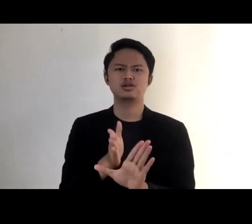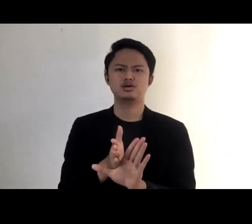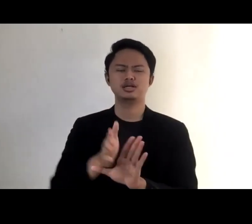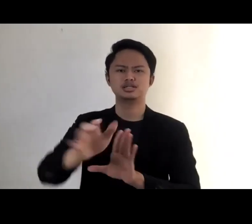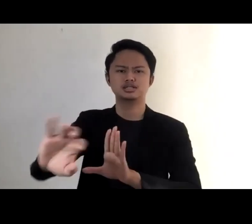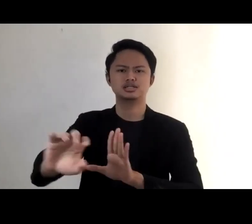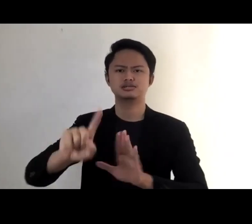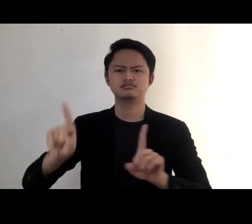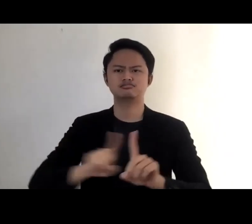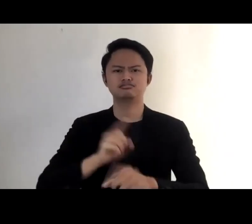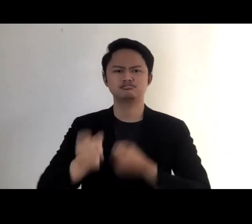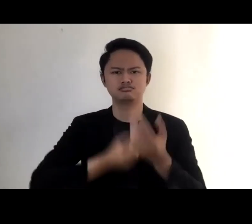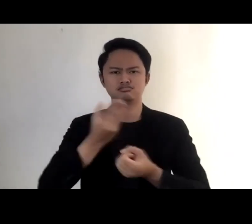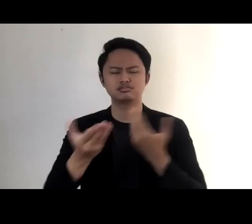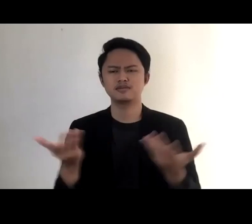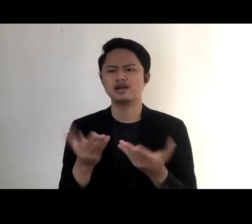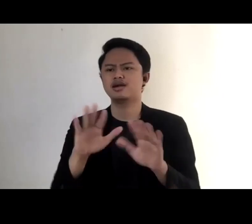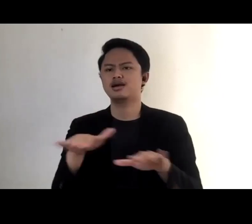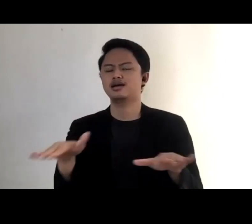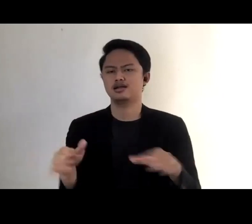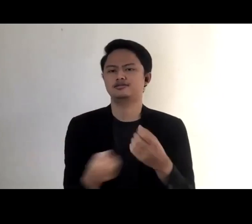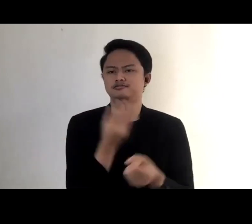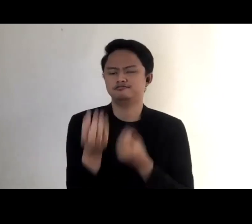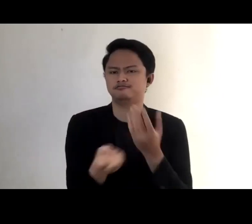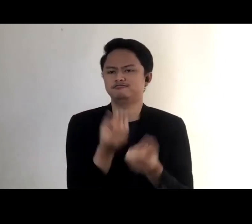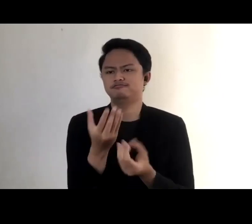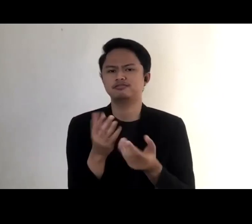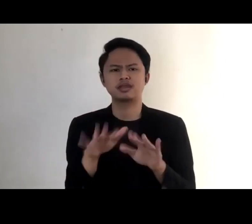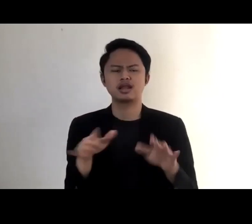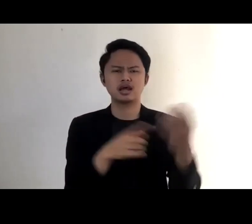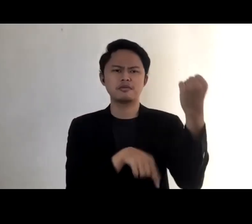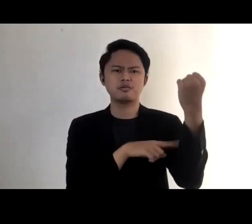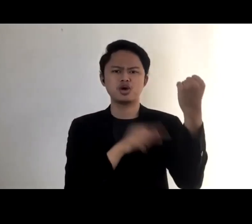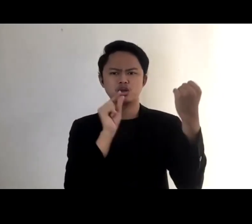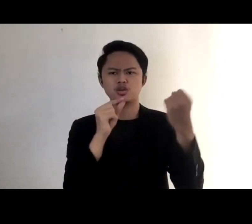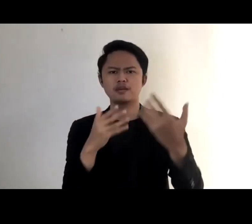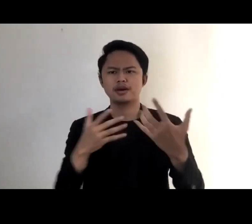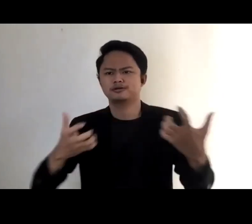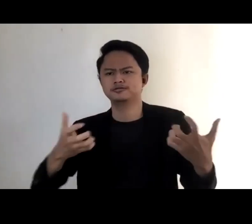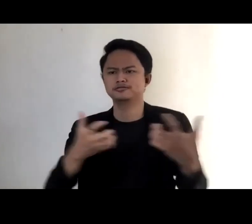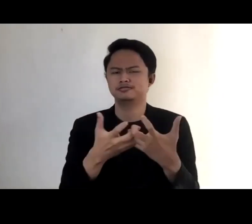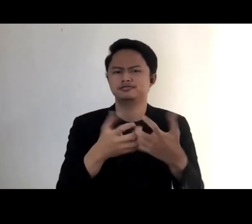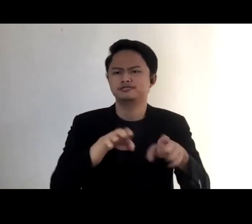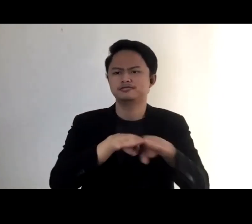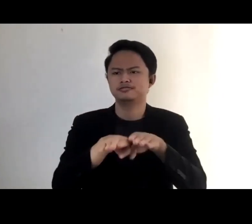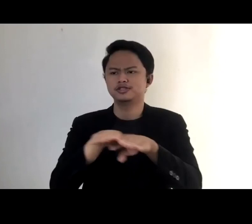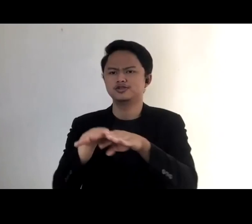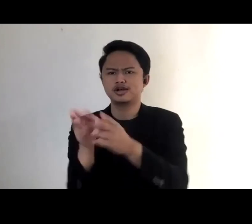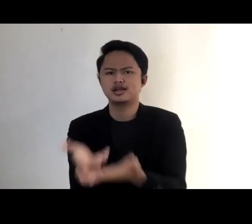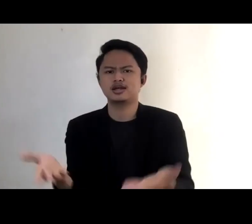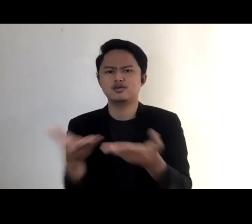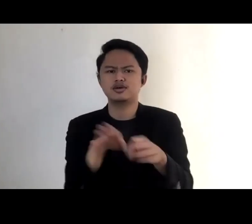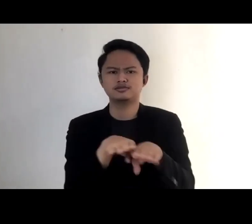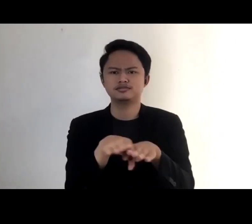harus disampaikan kepada anak-anak kita. Kemampuan anak-anak kita bisa beradaptasi dengan lingkungan itu yang harus